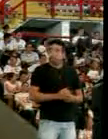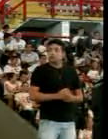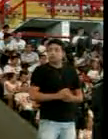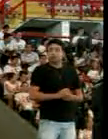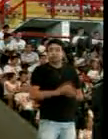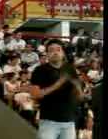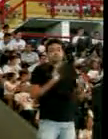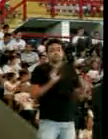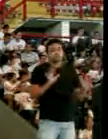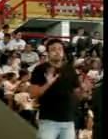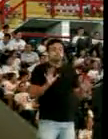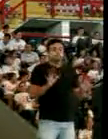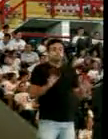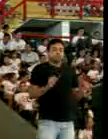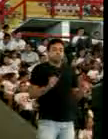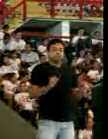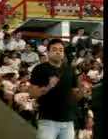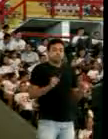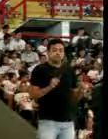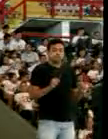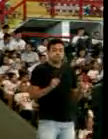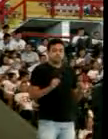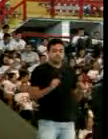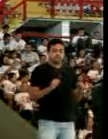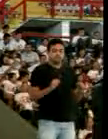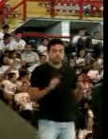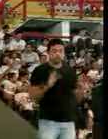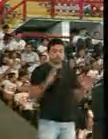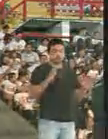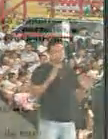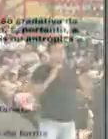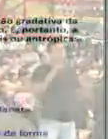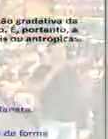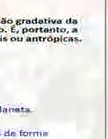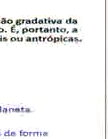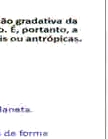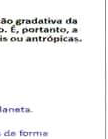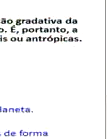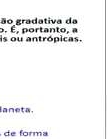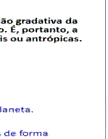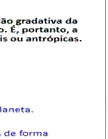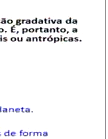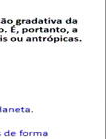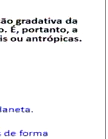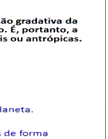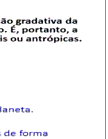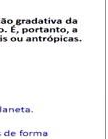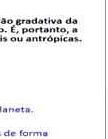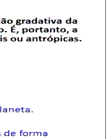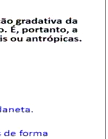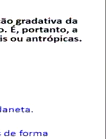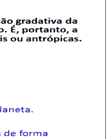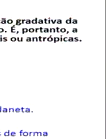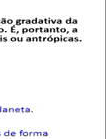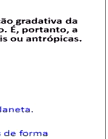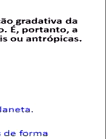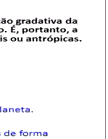Pois muito bem. O primeiro problema que eu quero discutir com vocês é a